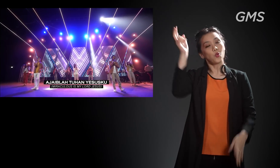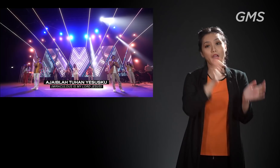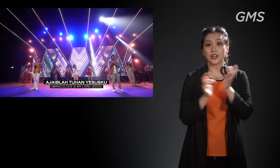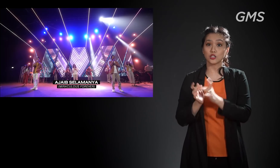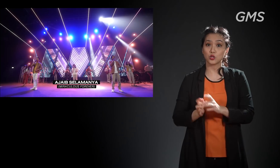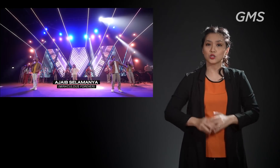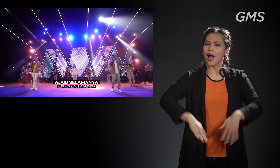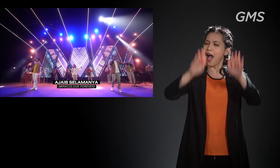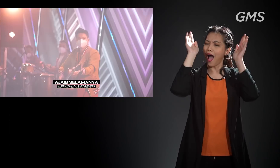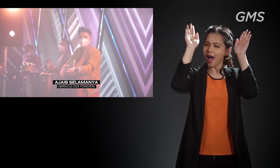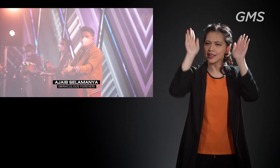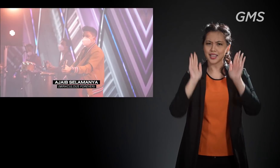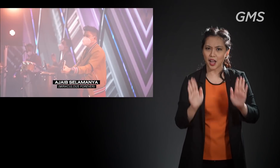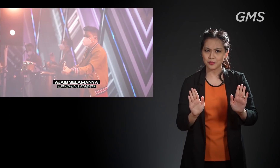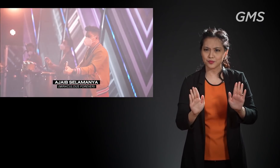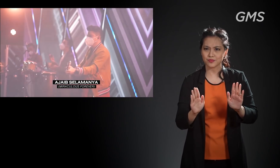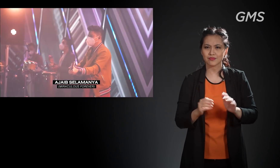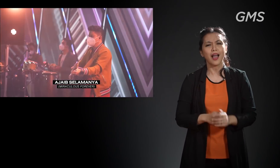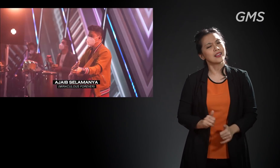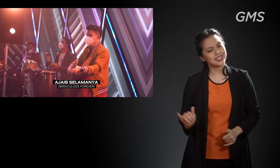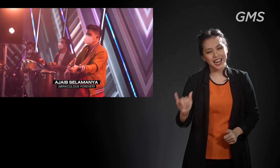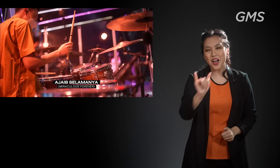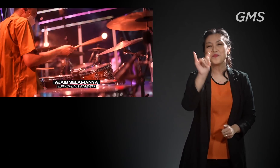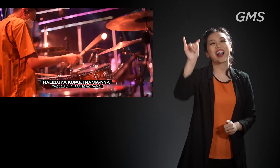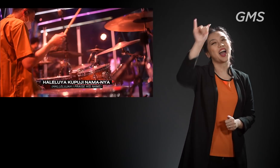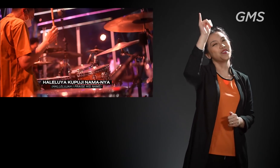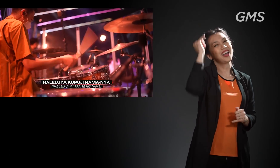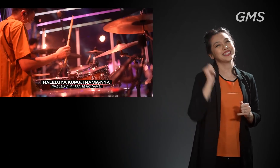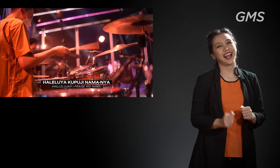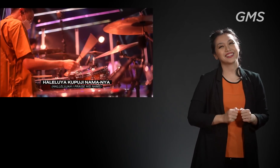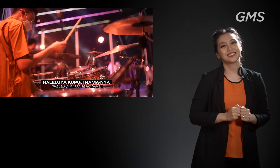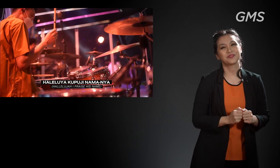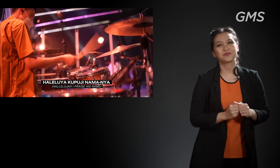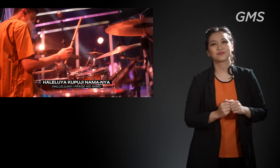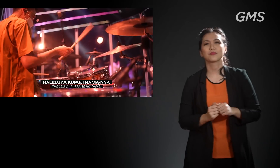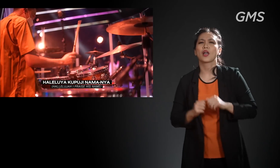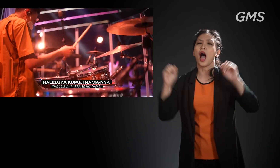Yesusku, ajaib selamanya.